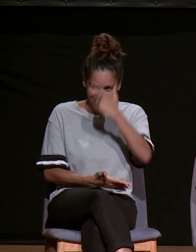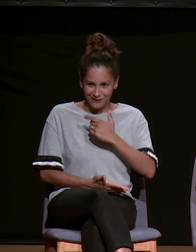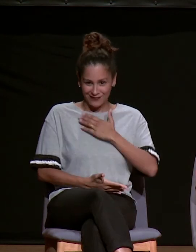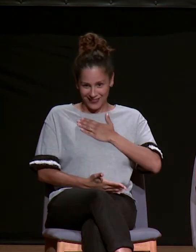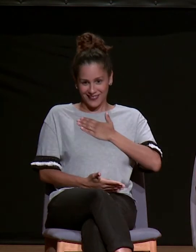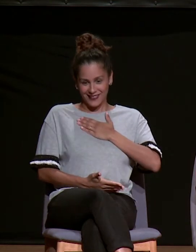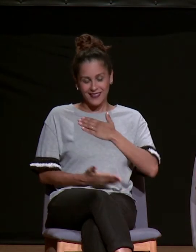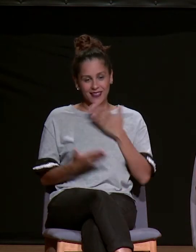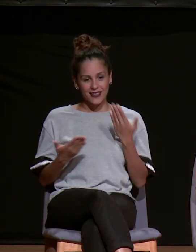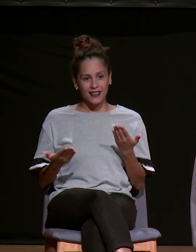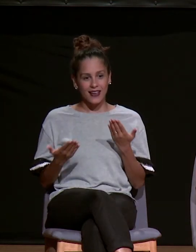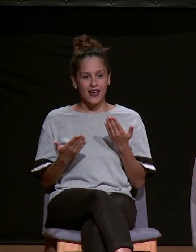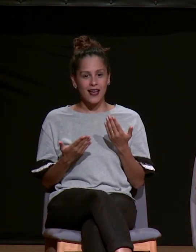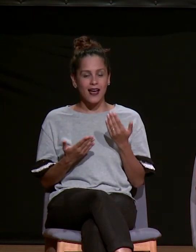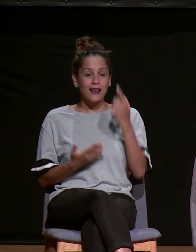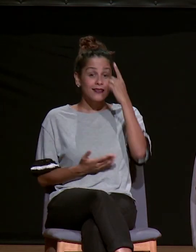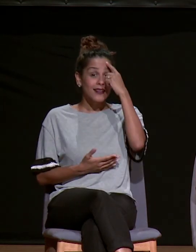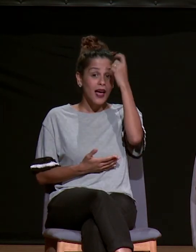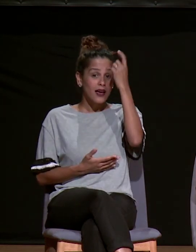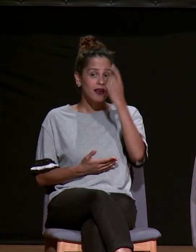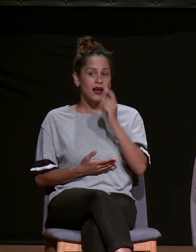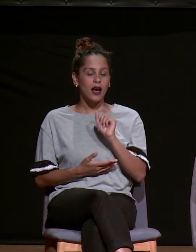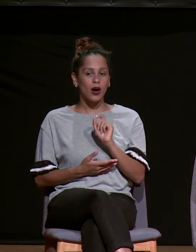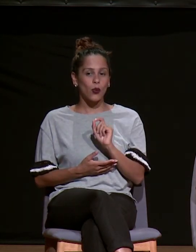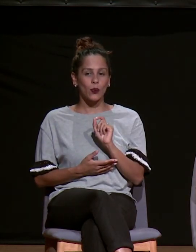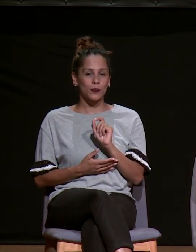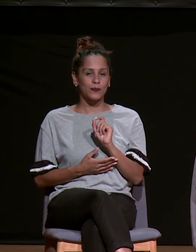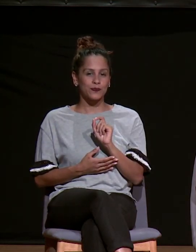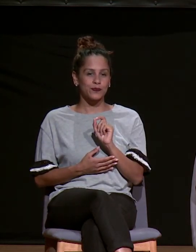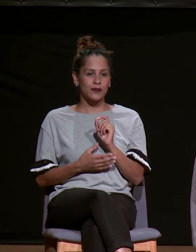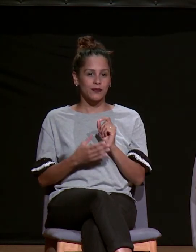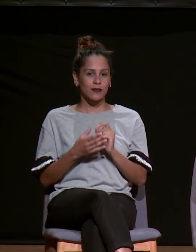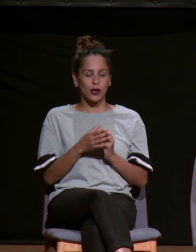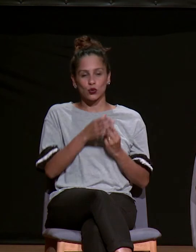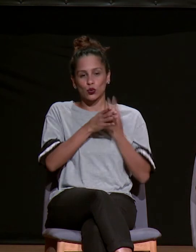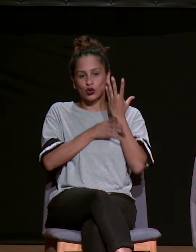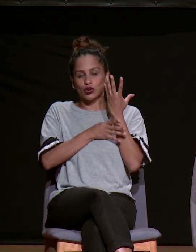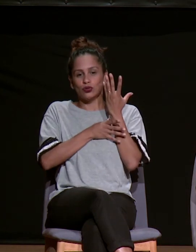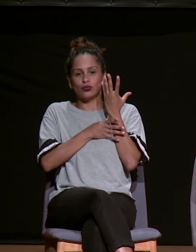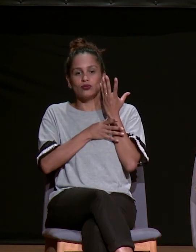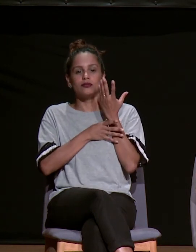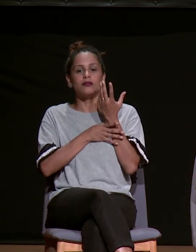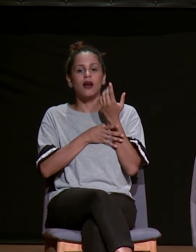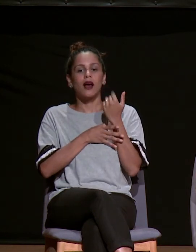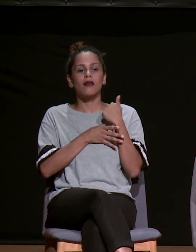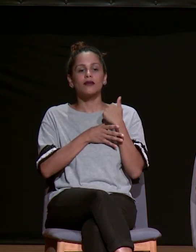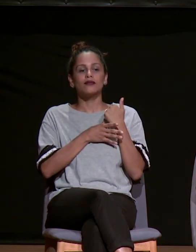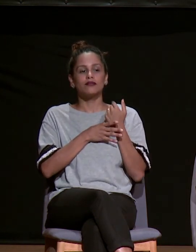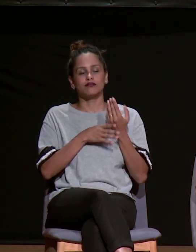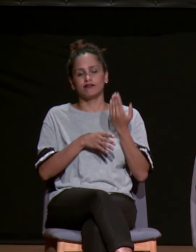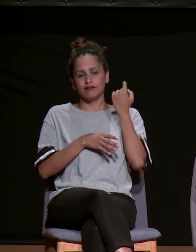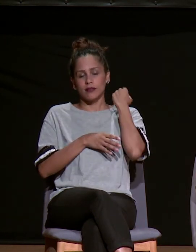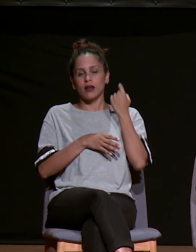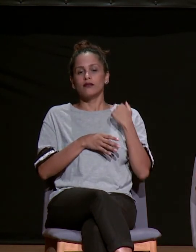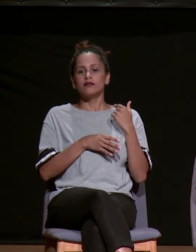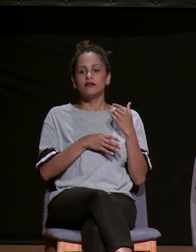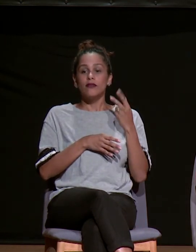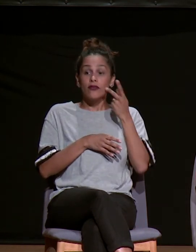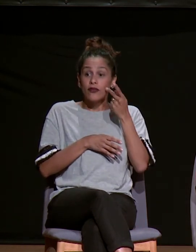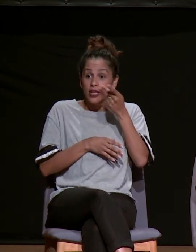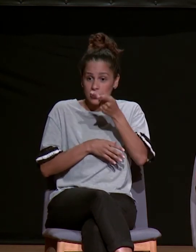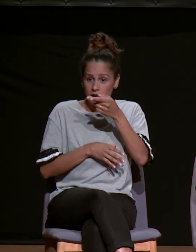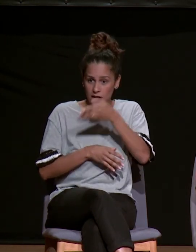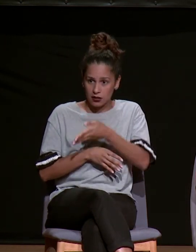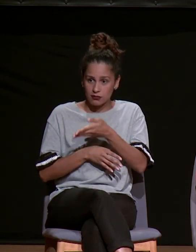surgiu quando eu vim fazer uma visita e aí eu vi